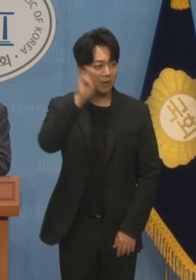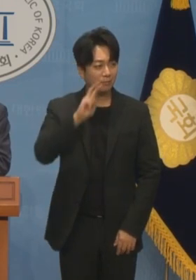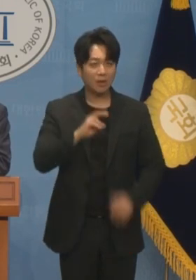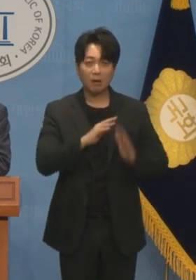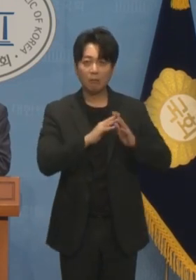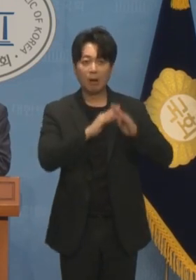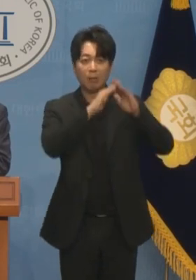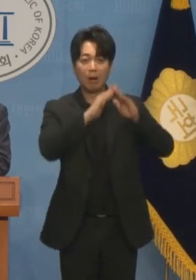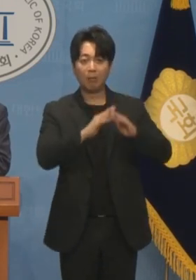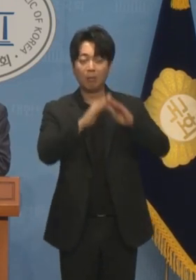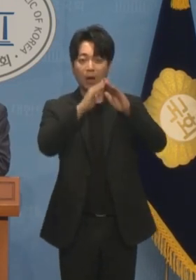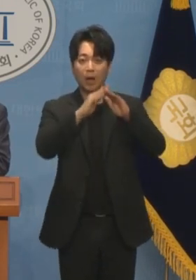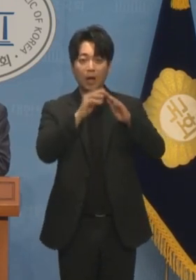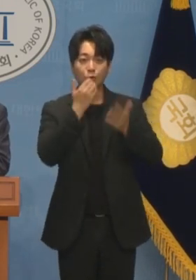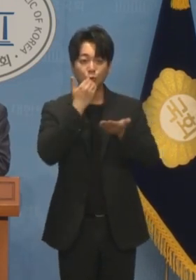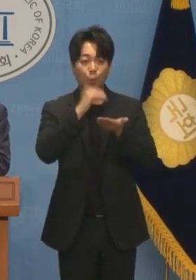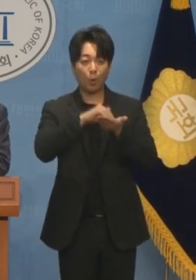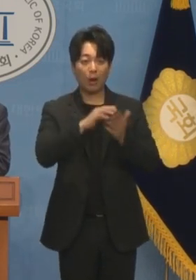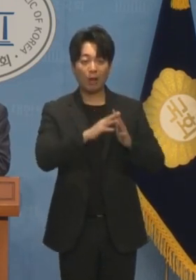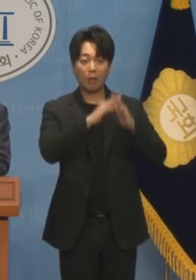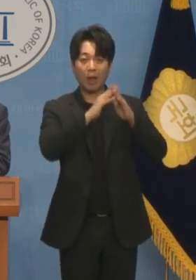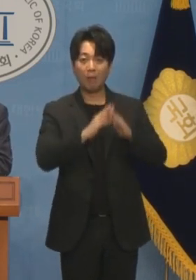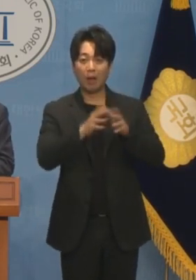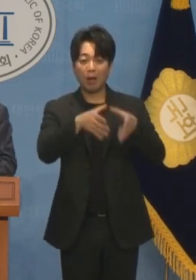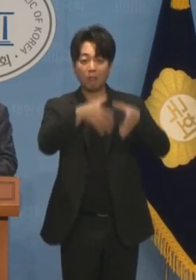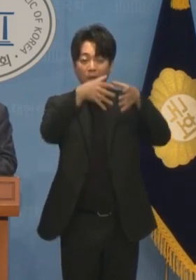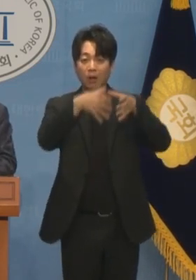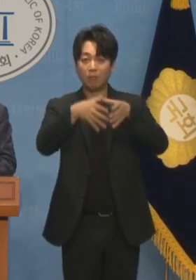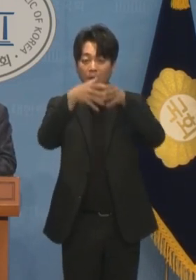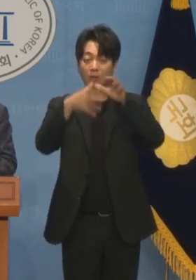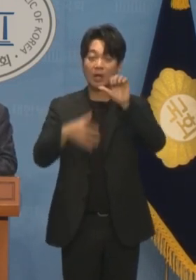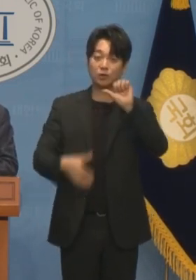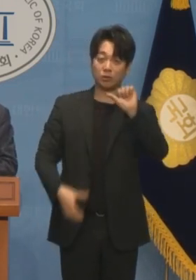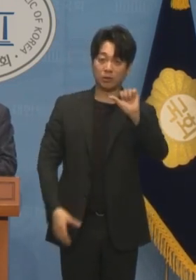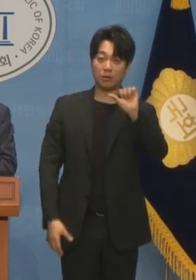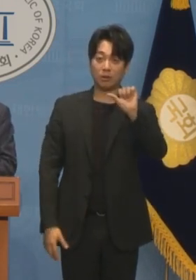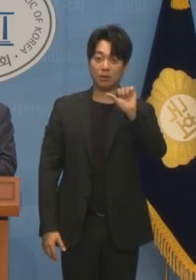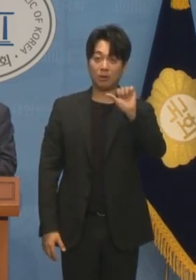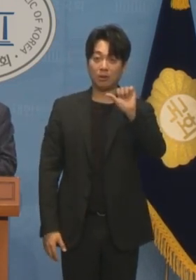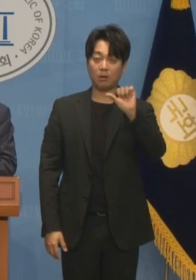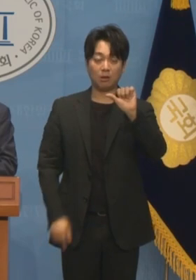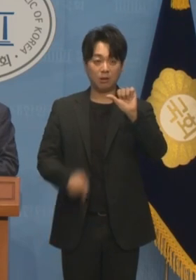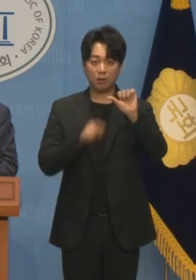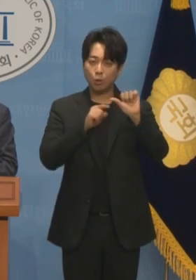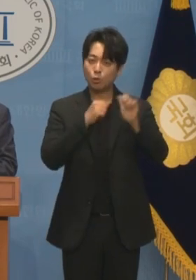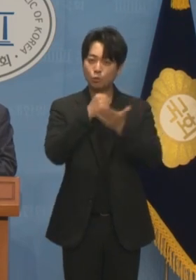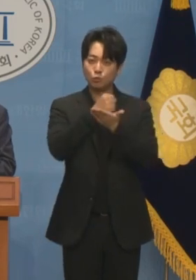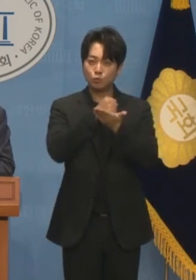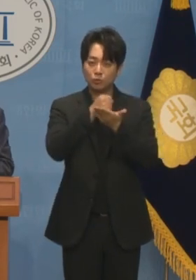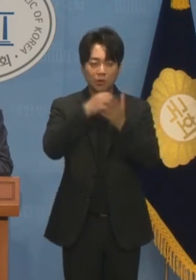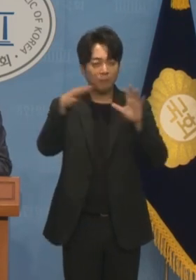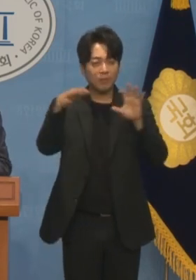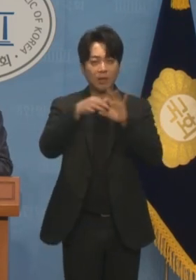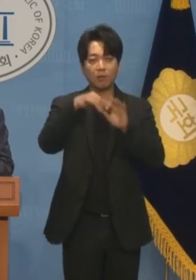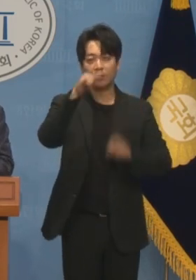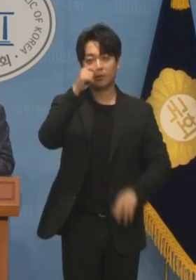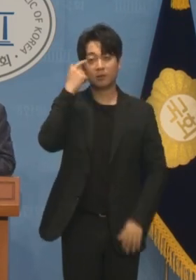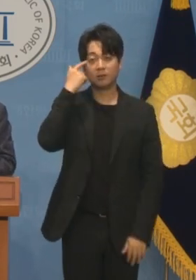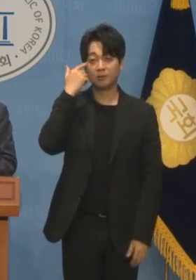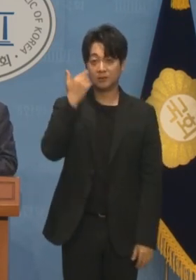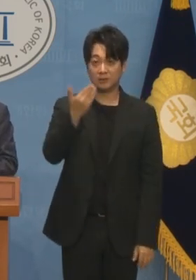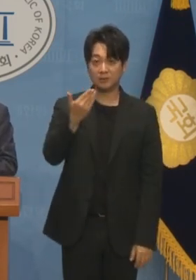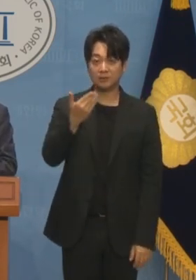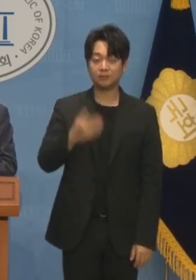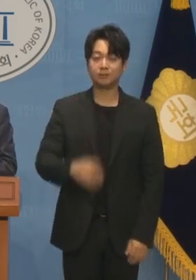흉관 5개를 수직으로 매설하여 주술적으로 활용하고 있는지